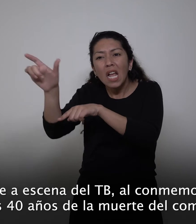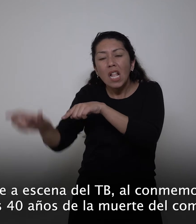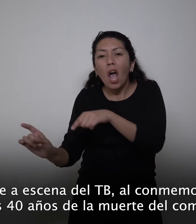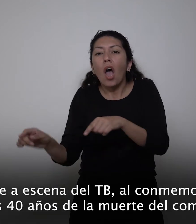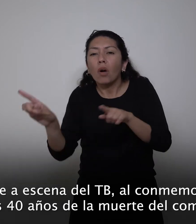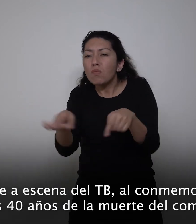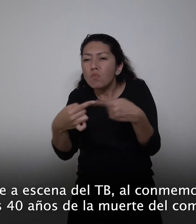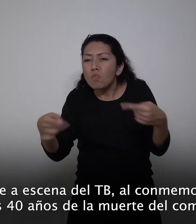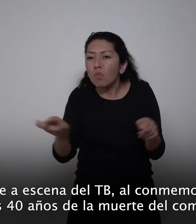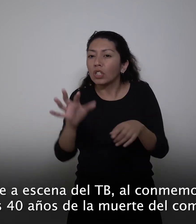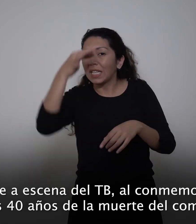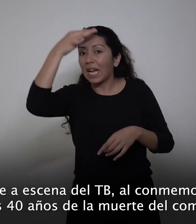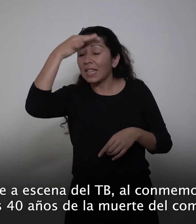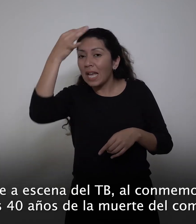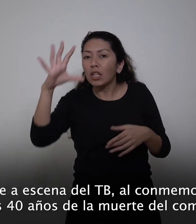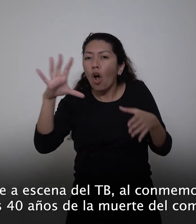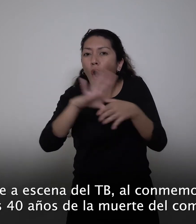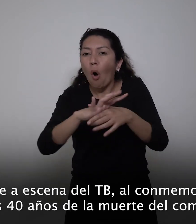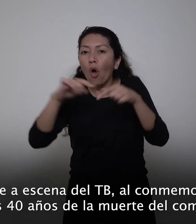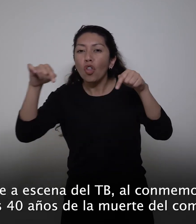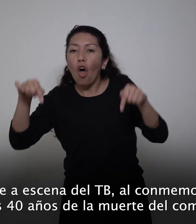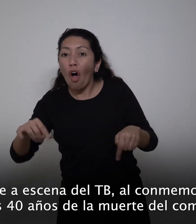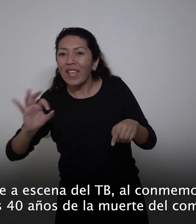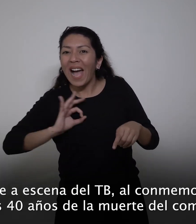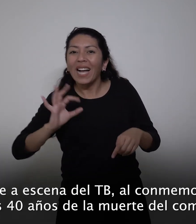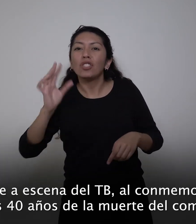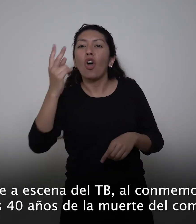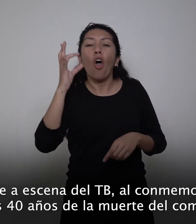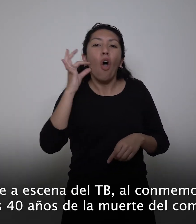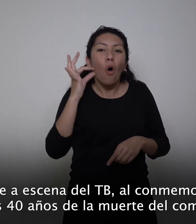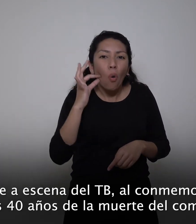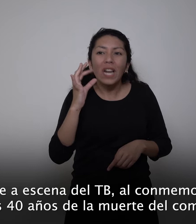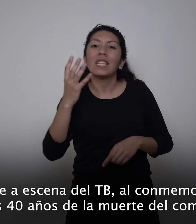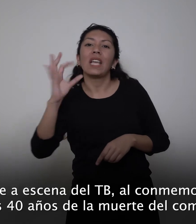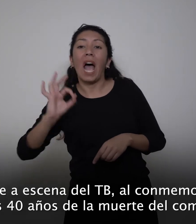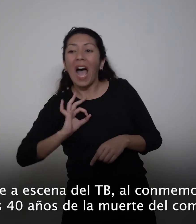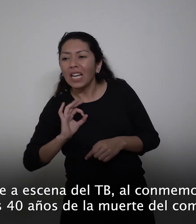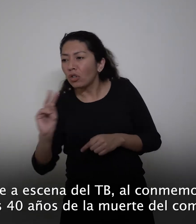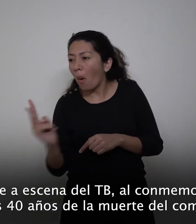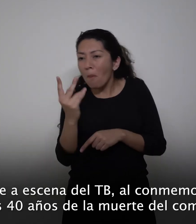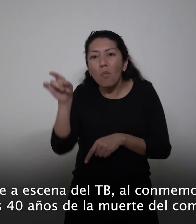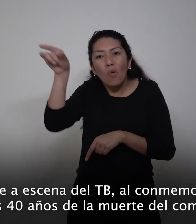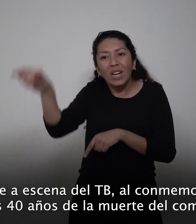al conmemorarse este año los 40 años de la muerte del compositor